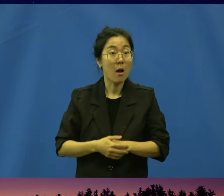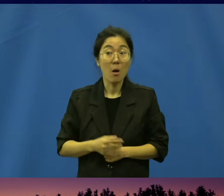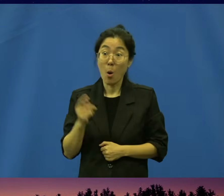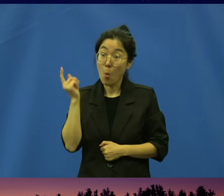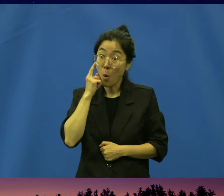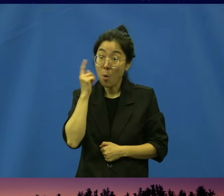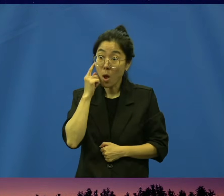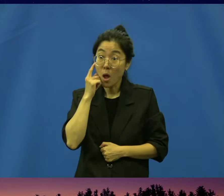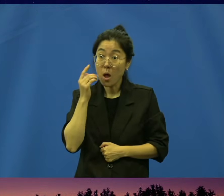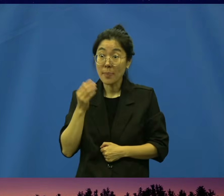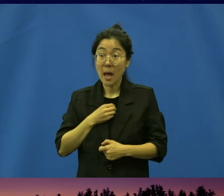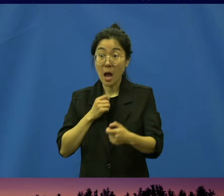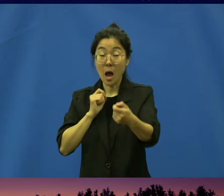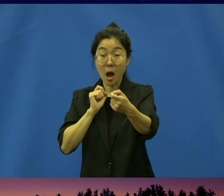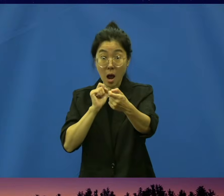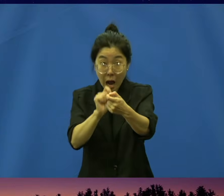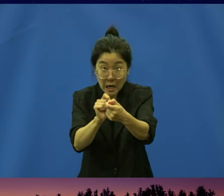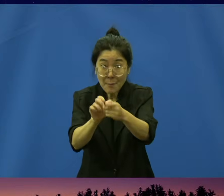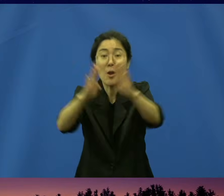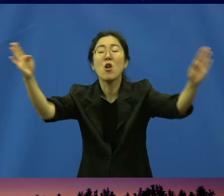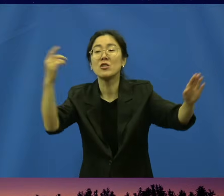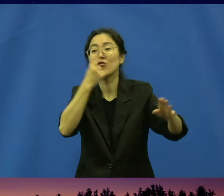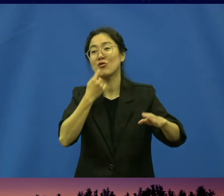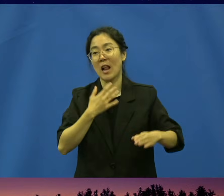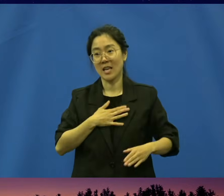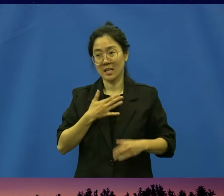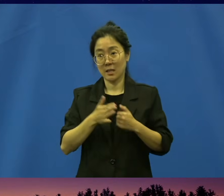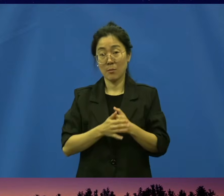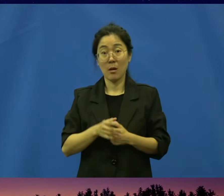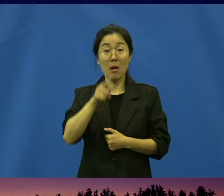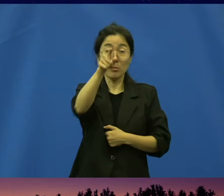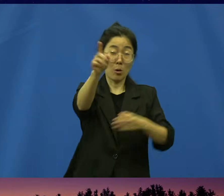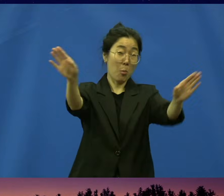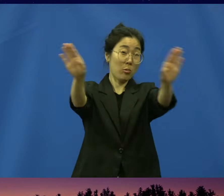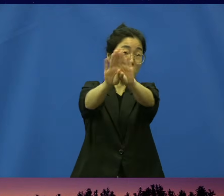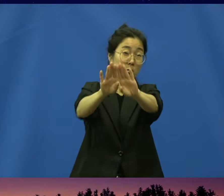있는 문을 향하여 뚜벅뚜벅 걸어가는 사람에게만 열리게 되어 있습니다.